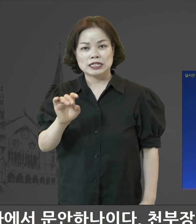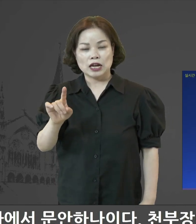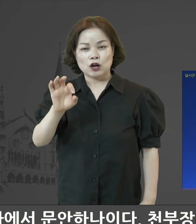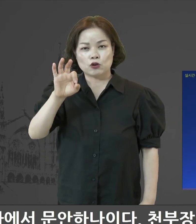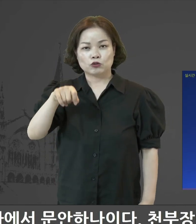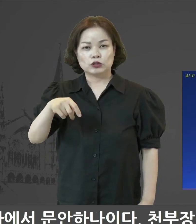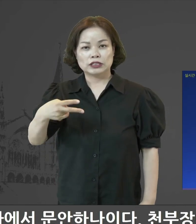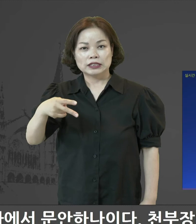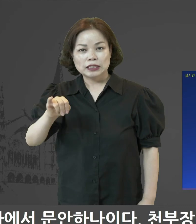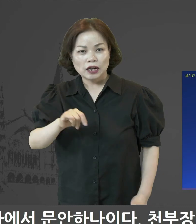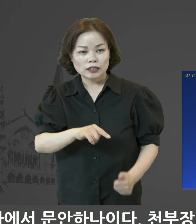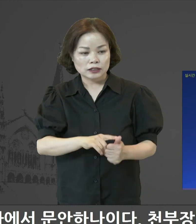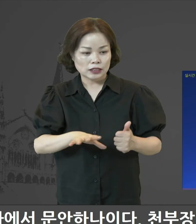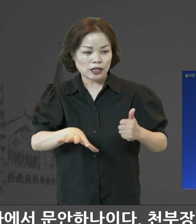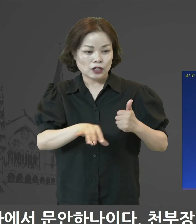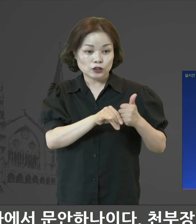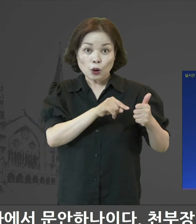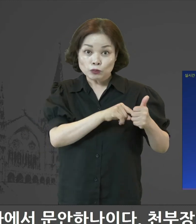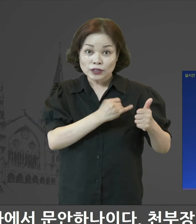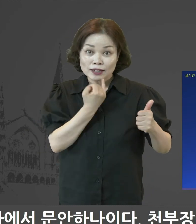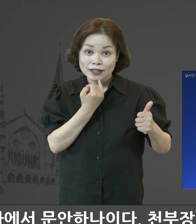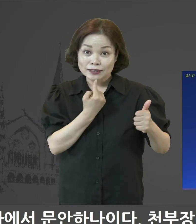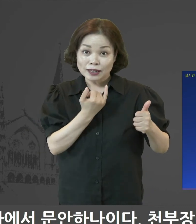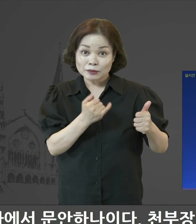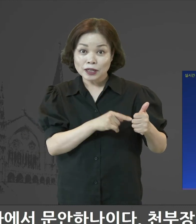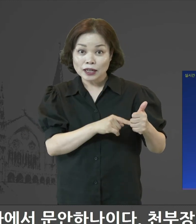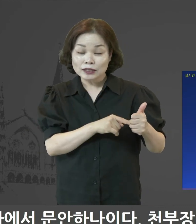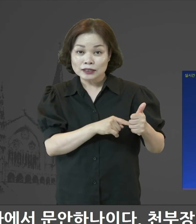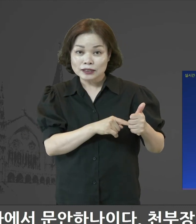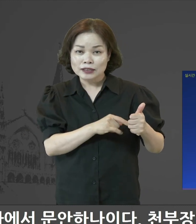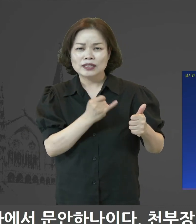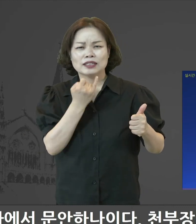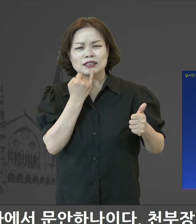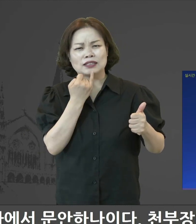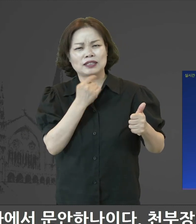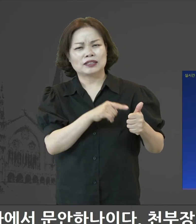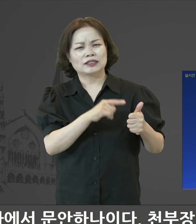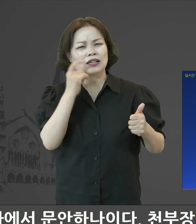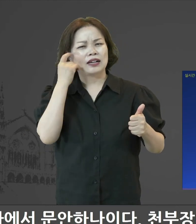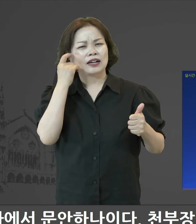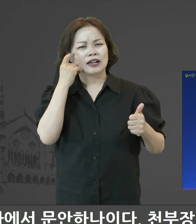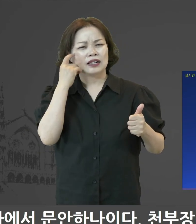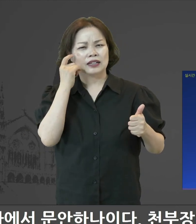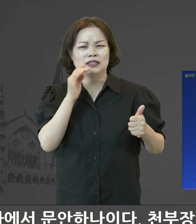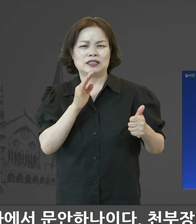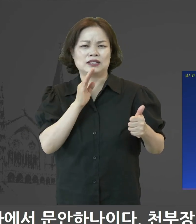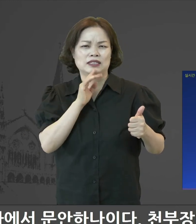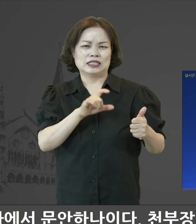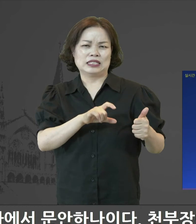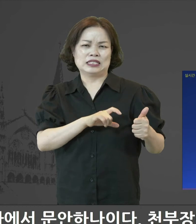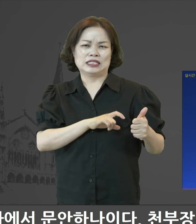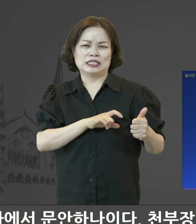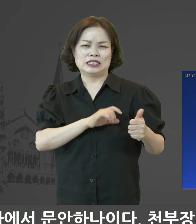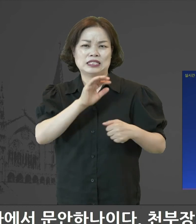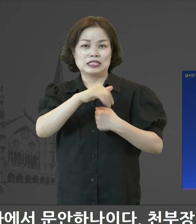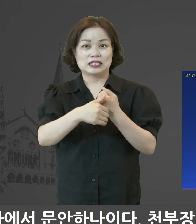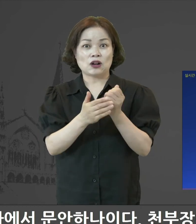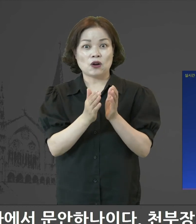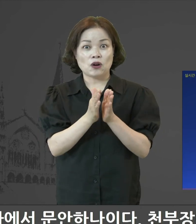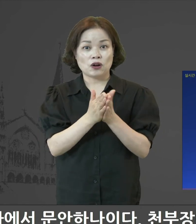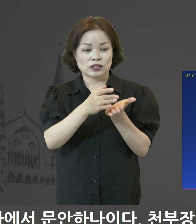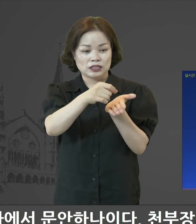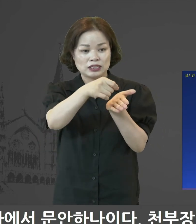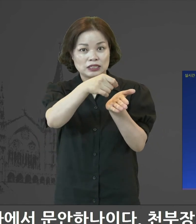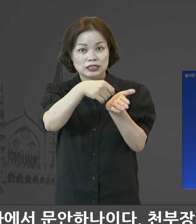천부장 나왔는데, 이 천부장 참 괜찮은 사람이다 생각했는데, 괜찮은 사람이다 생각하니까 역시 그 이름이 성경에 기록이